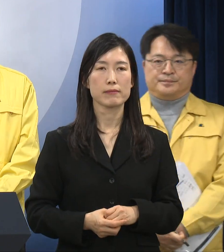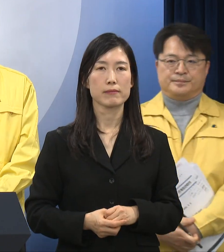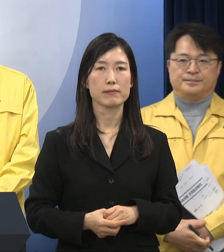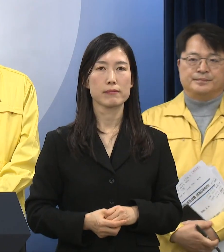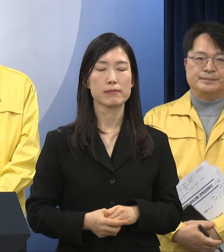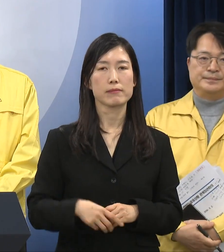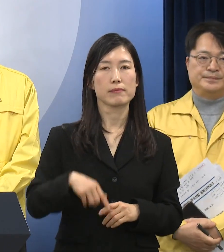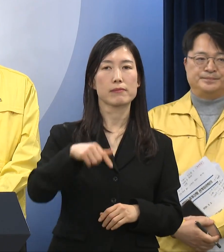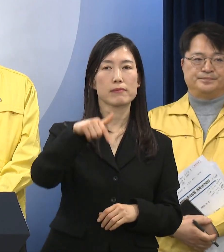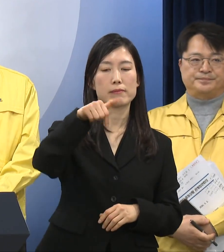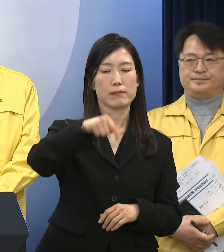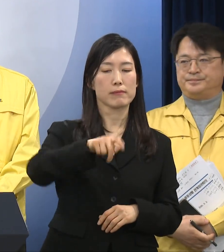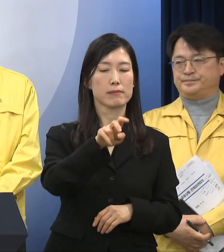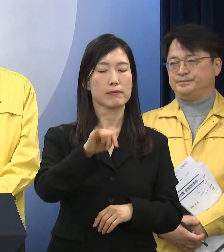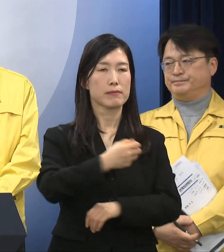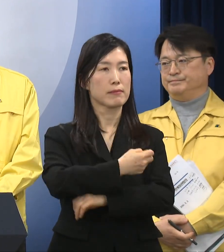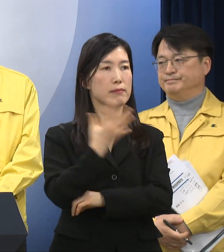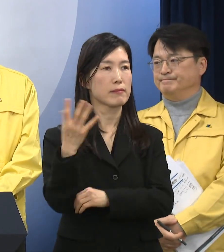국민일보 최희슬입니다.